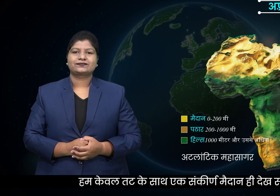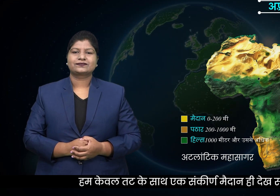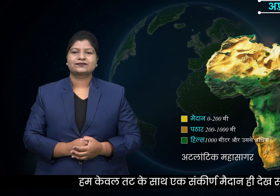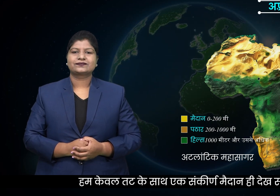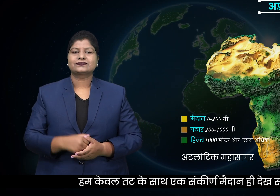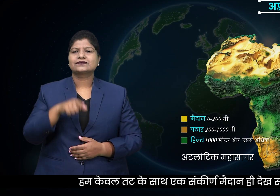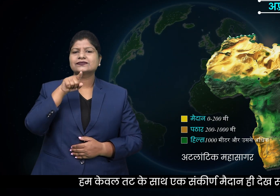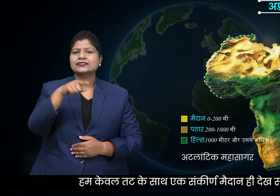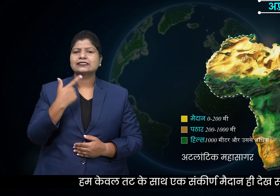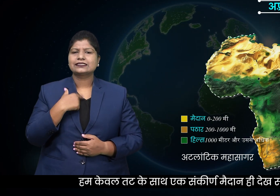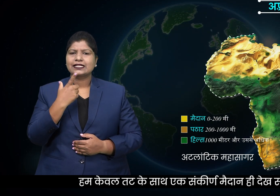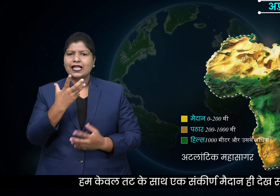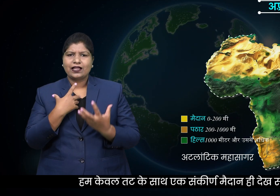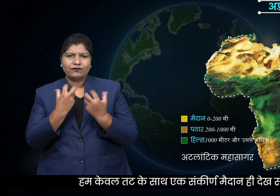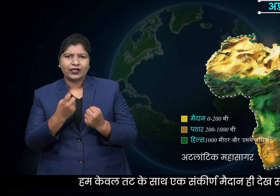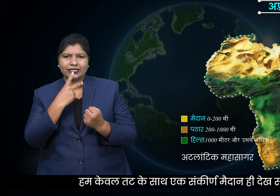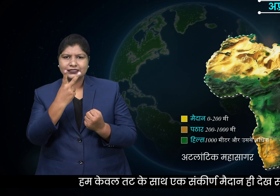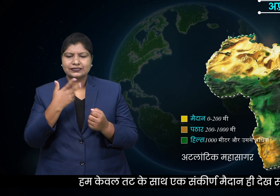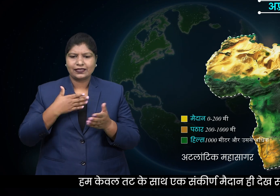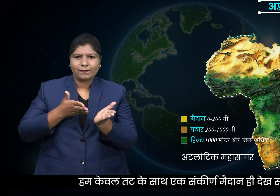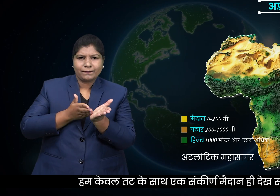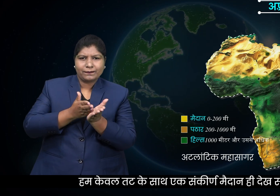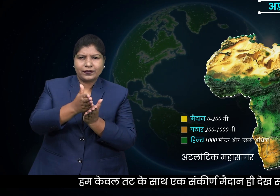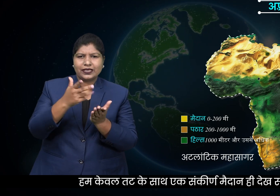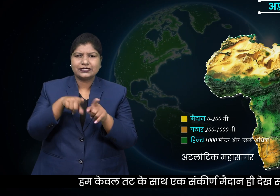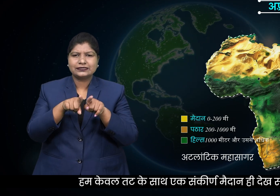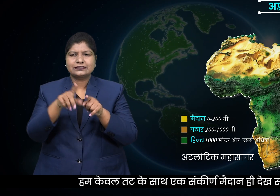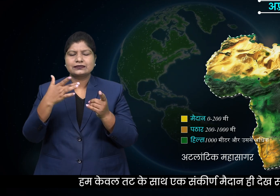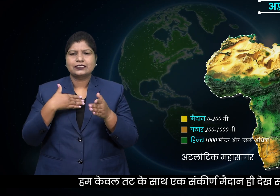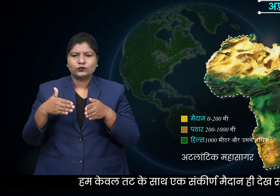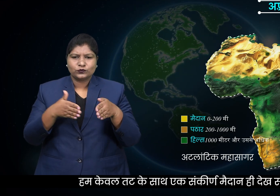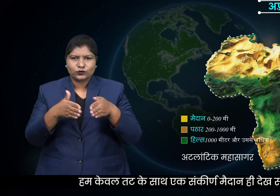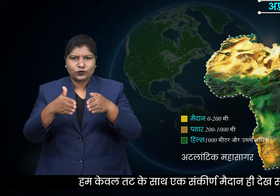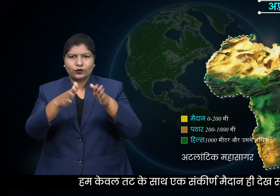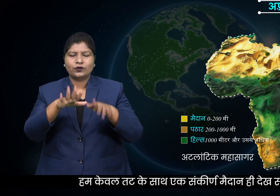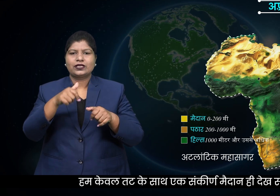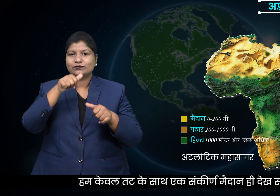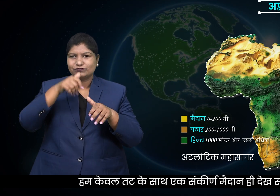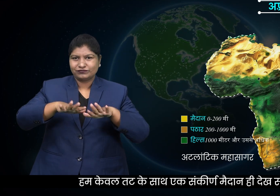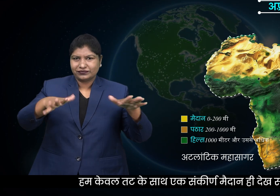हम केवल तट के साथ एक संकीर्ण मैदान ही देख सकते हैं।